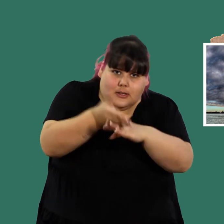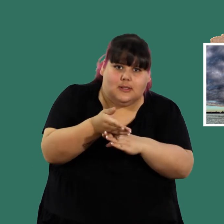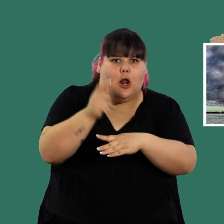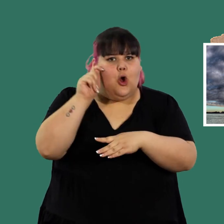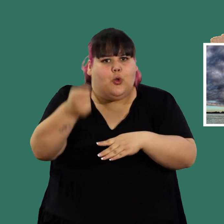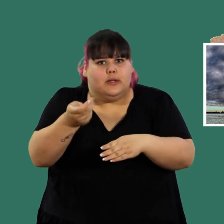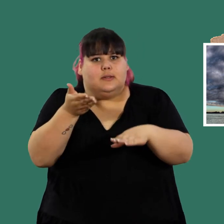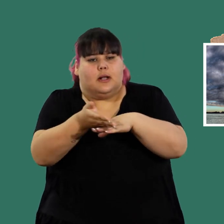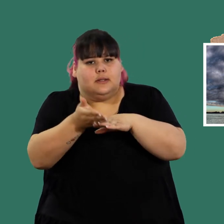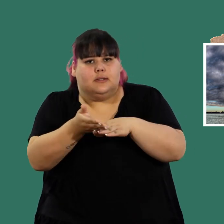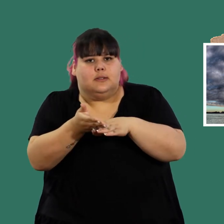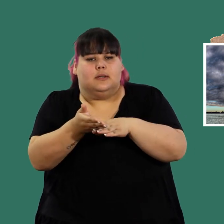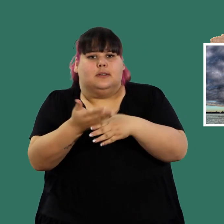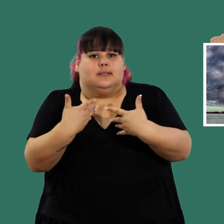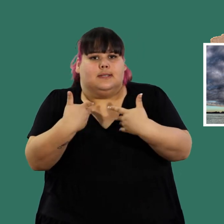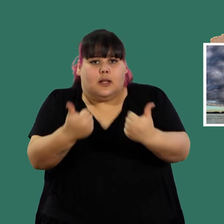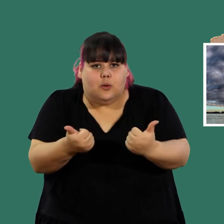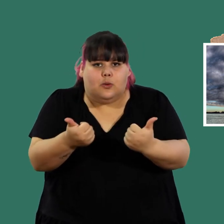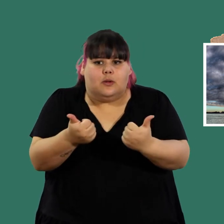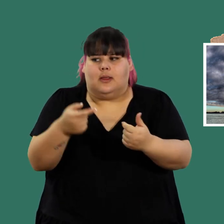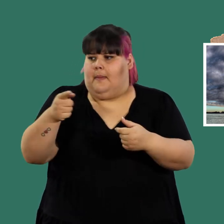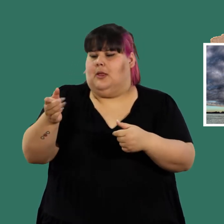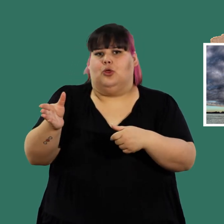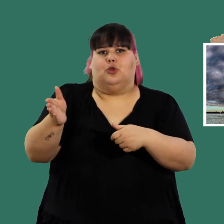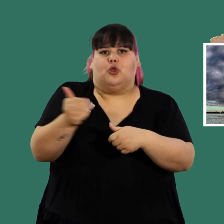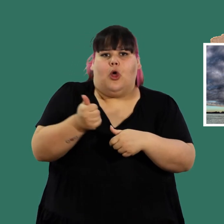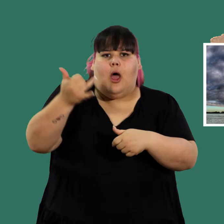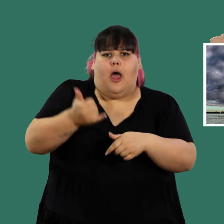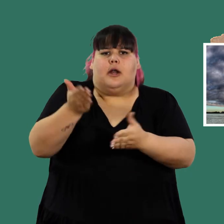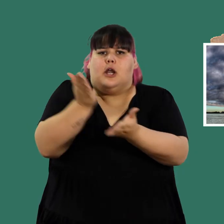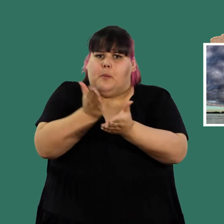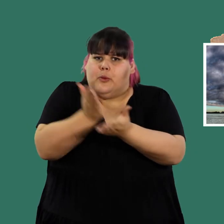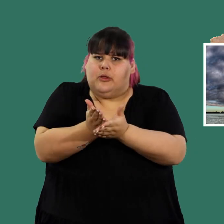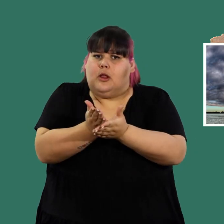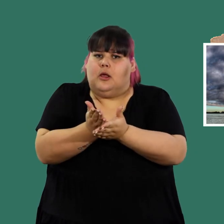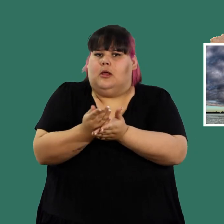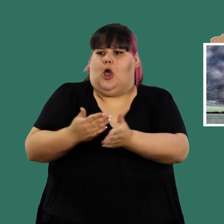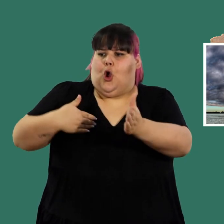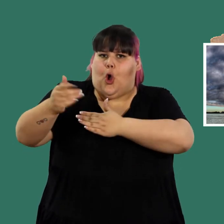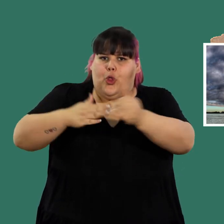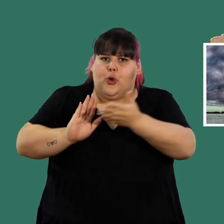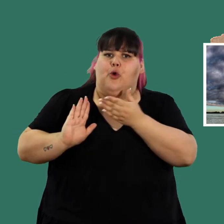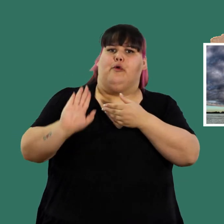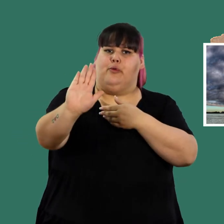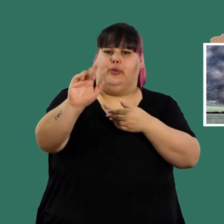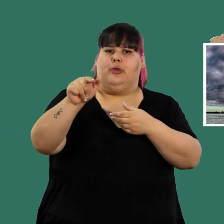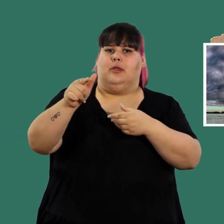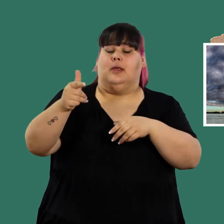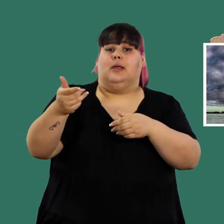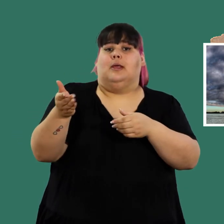salud y en nuestra responsabilidad en la construcción de un futuro en el que vivamos en